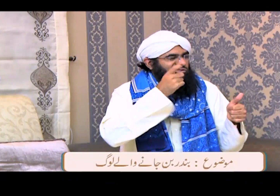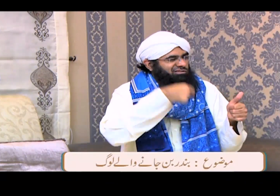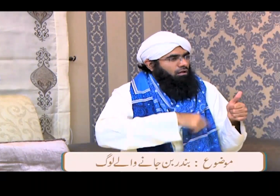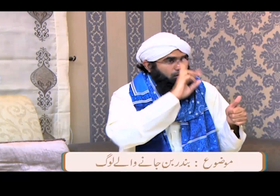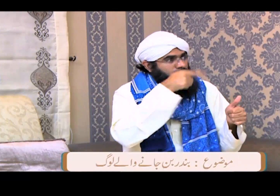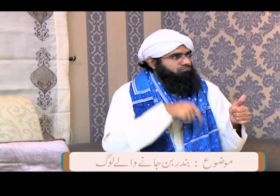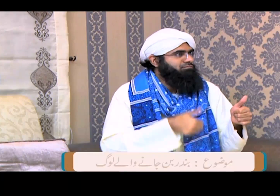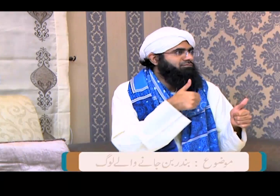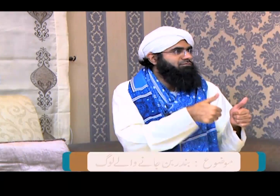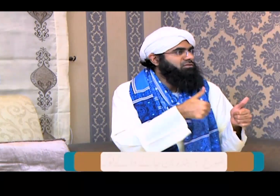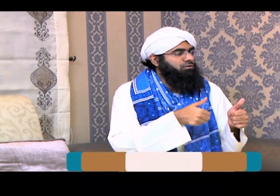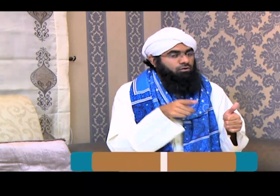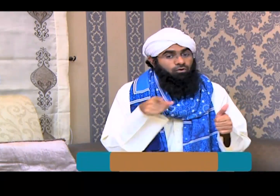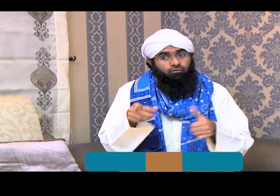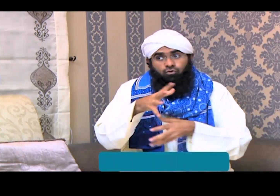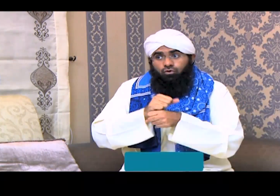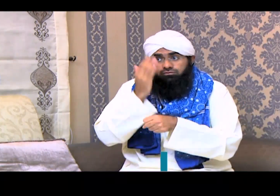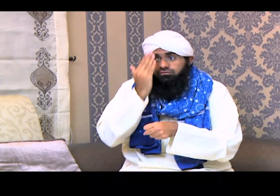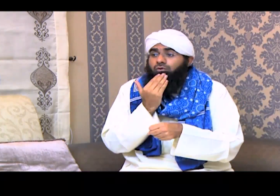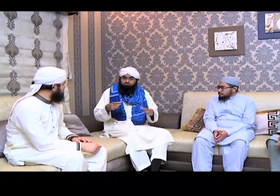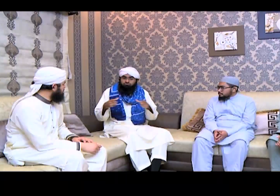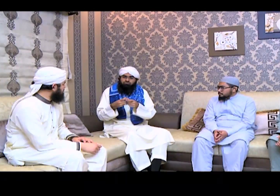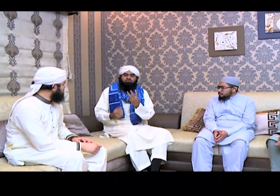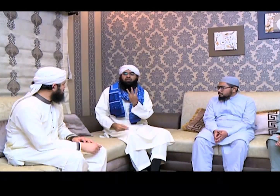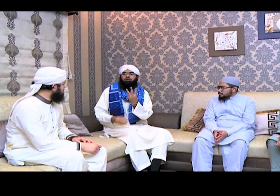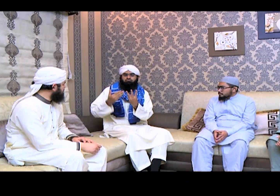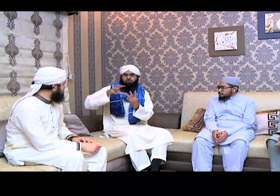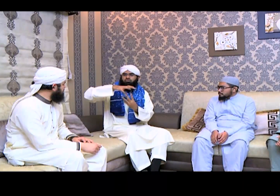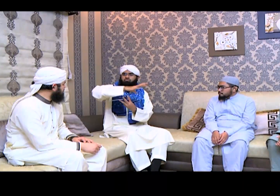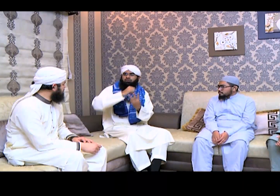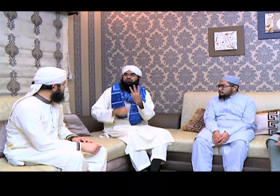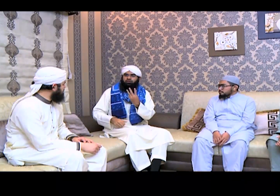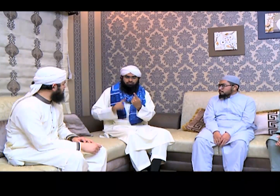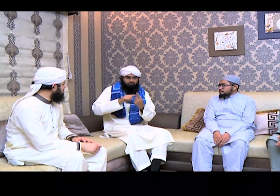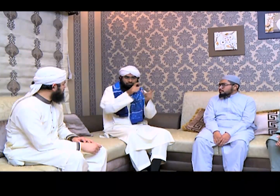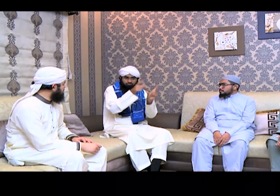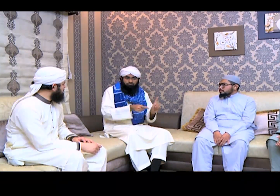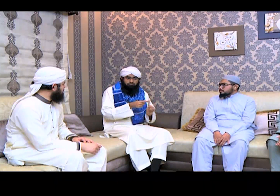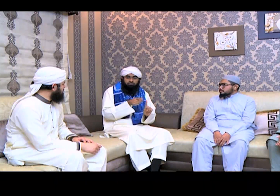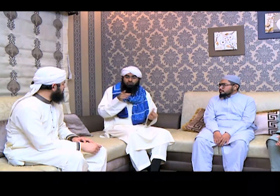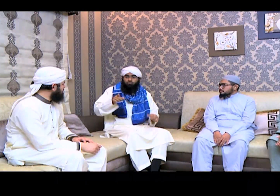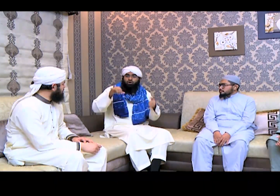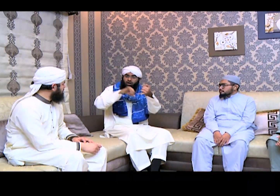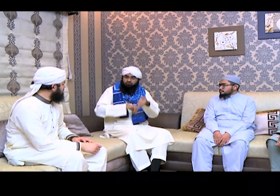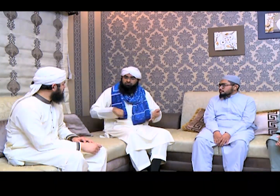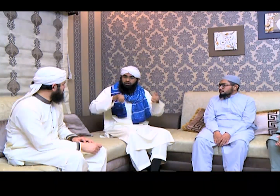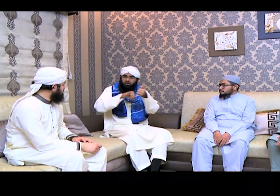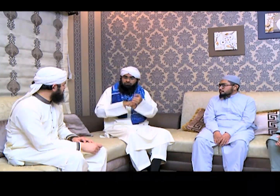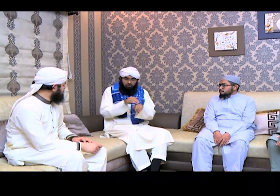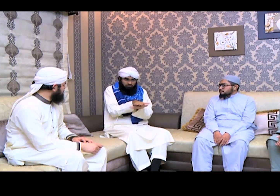اس موقع پر ان یہودیوں کے 3 گروہ ہو گئے۔ ان میں سے 1/3 ایسے لوگ تھے جو ہفتے کے دن مچھلی کا شکار کرنے سے باز